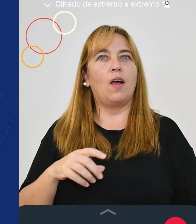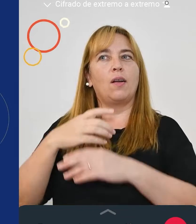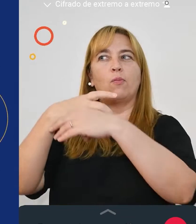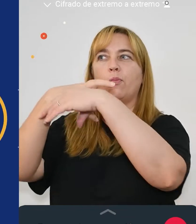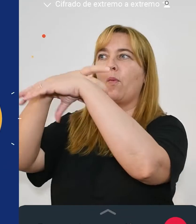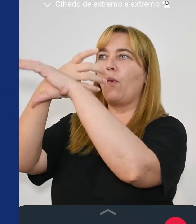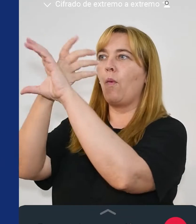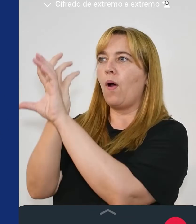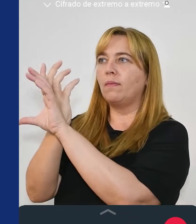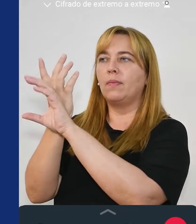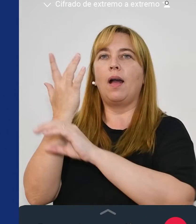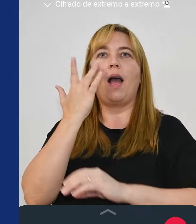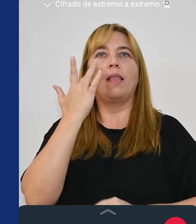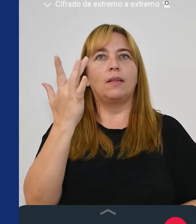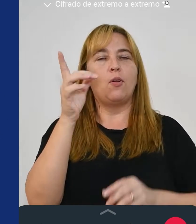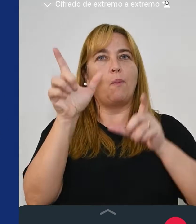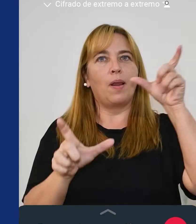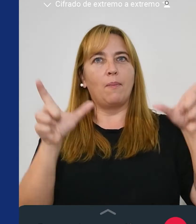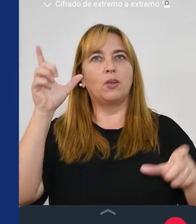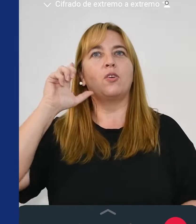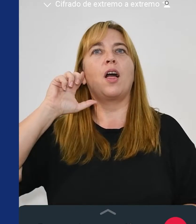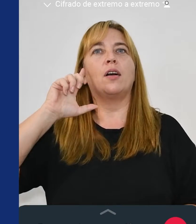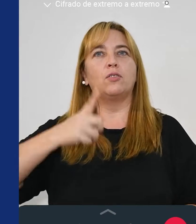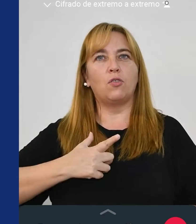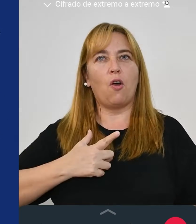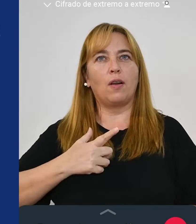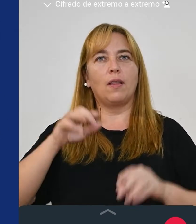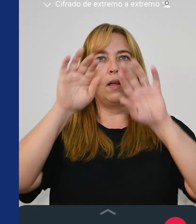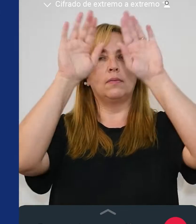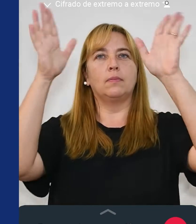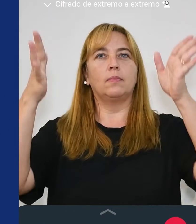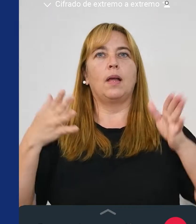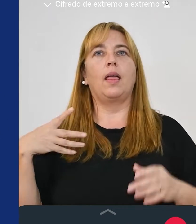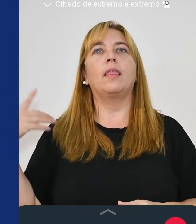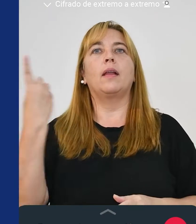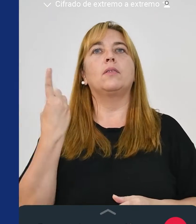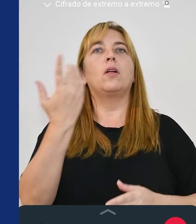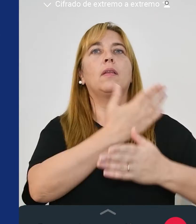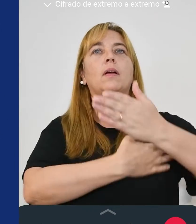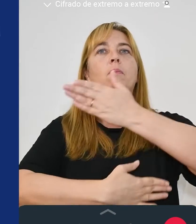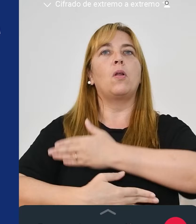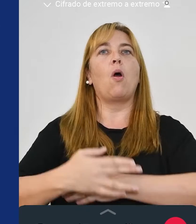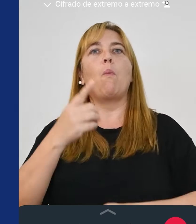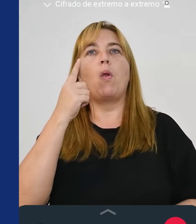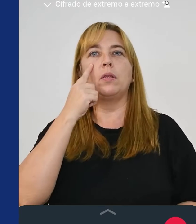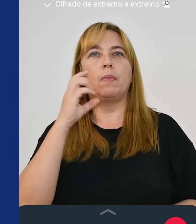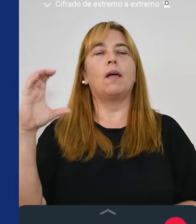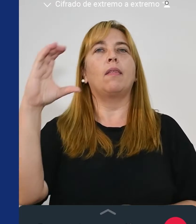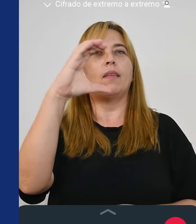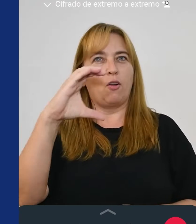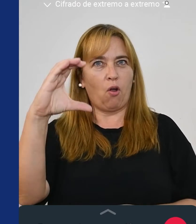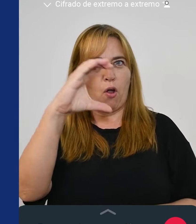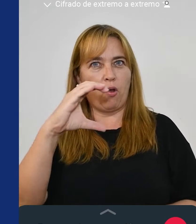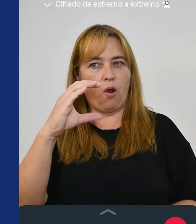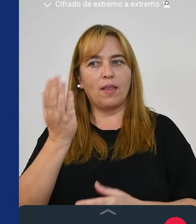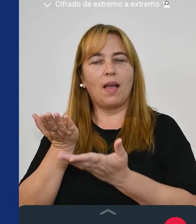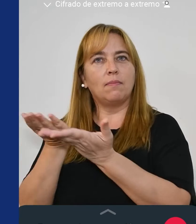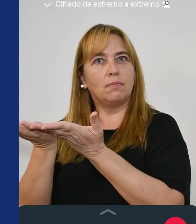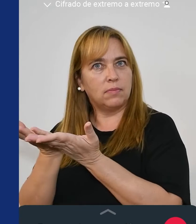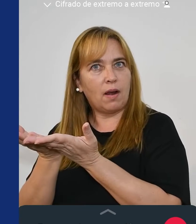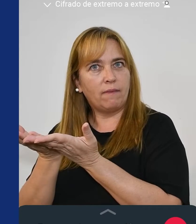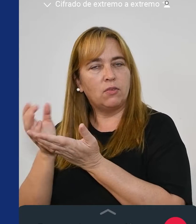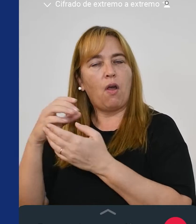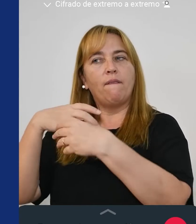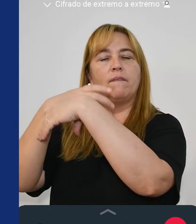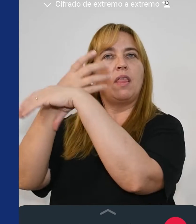3-4-5-529-2222. Línea de atención para personas sordas. La Dirección de Discapacidad de la Municipalidad de Concordia